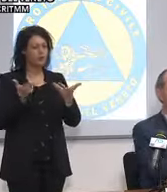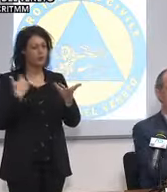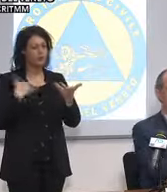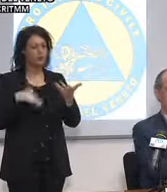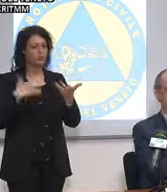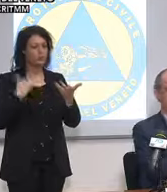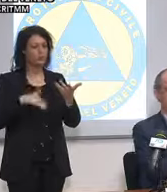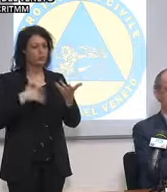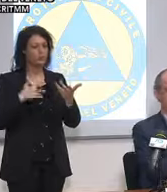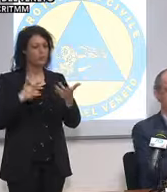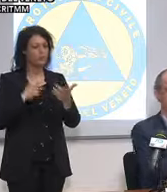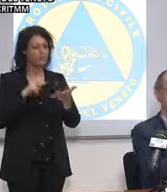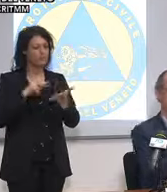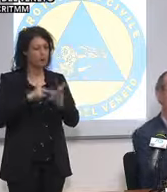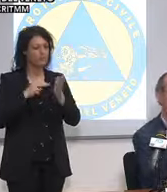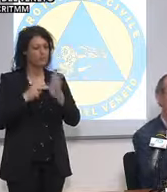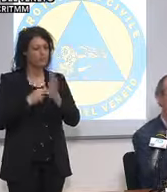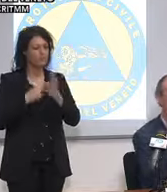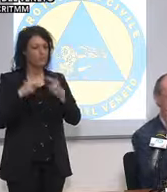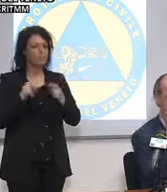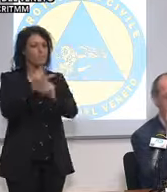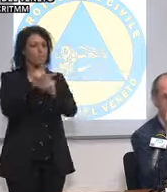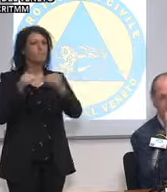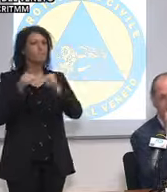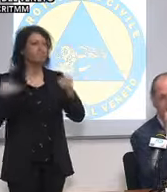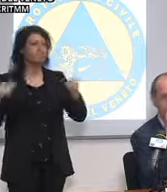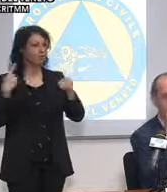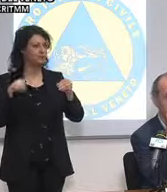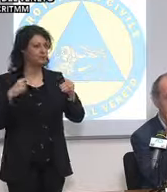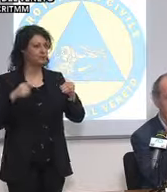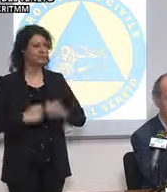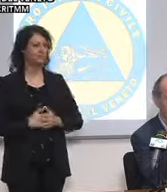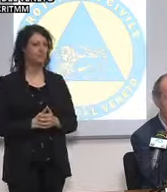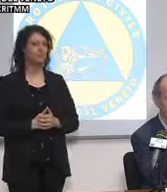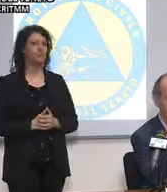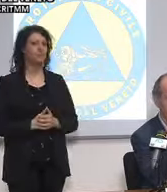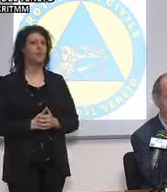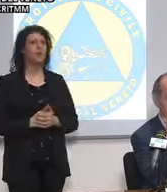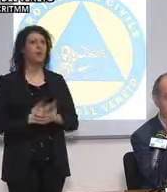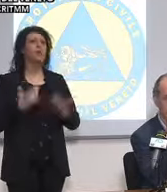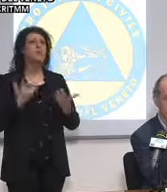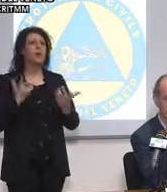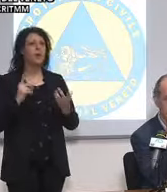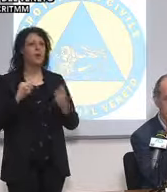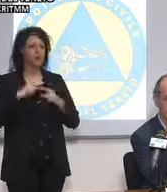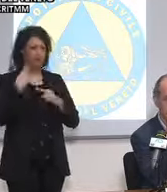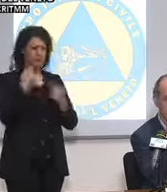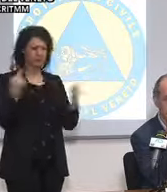prova questi professionisti. Dall'altra parte invece c'è un paradosso, non me ne voglia il mondo dello sport, si apre